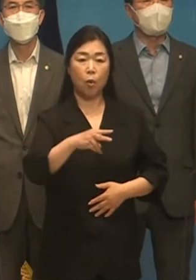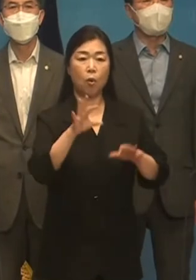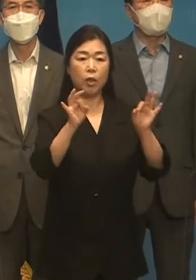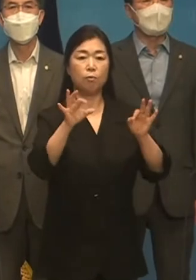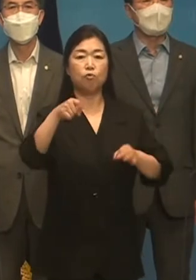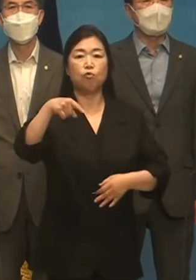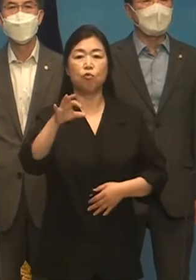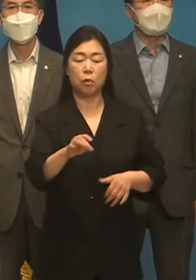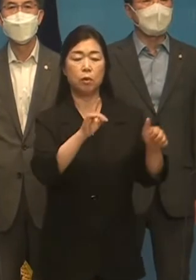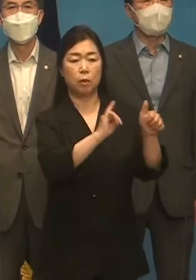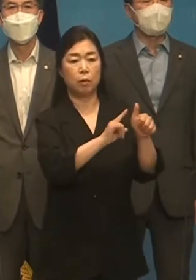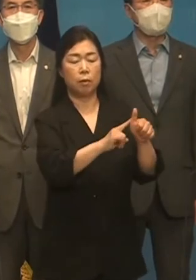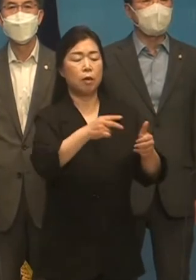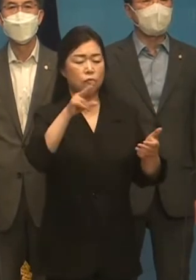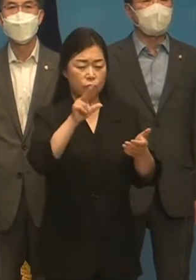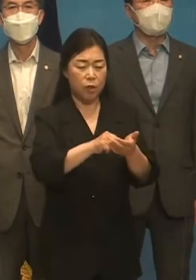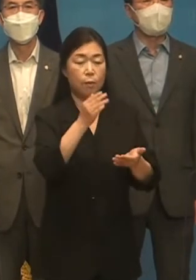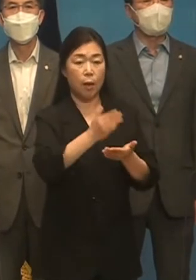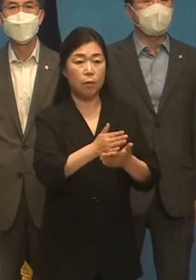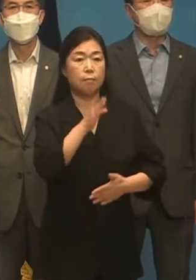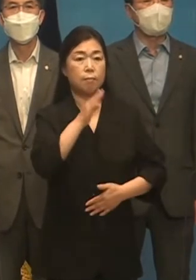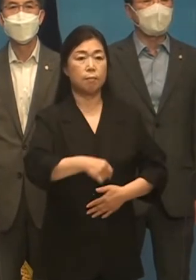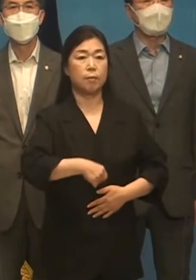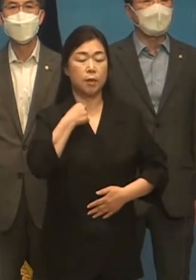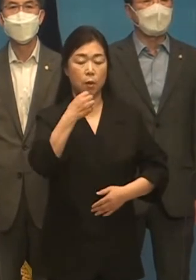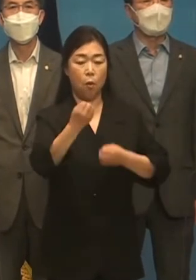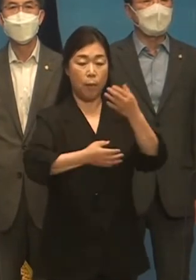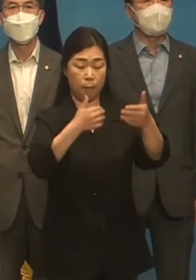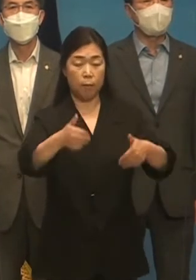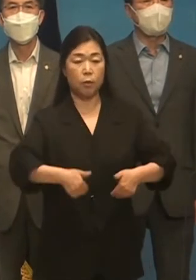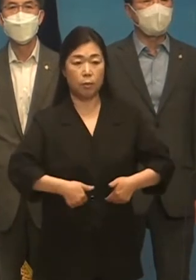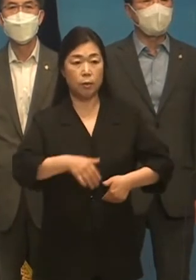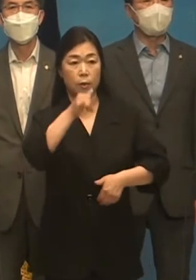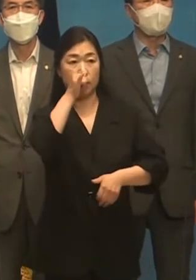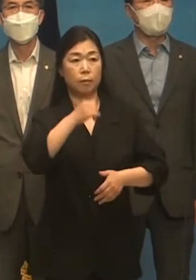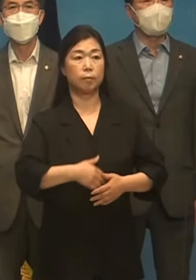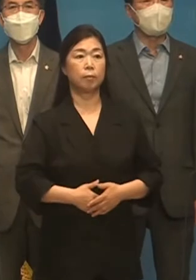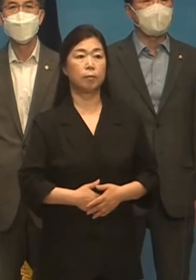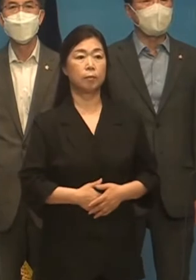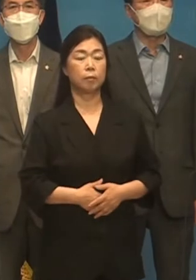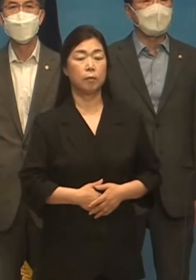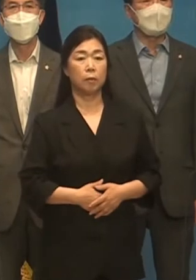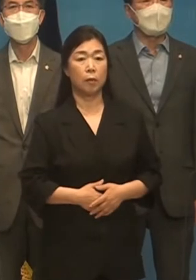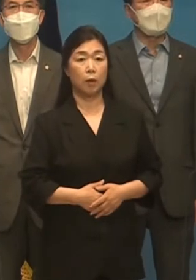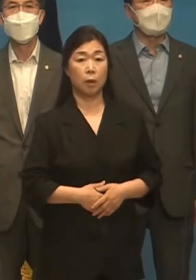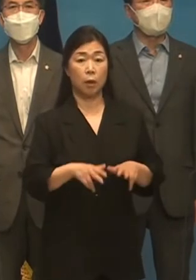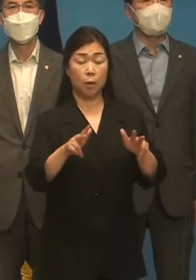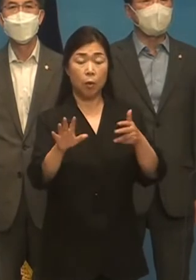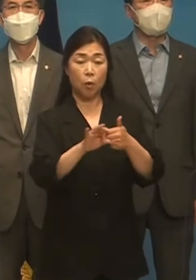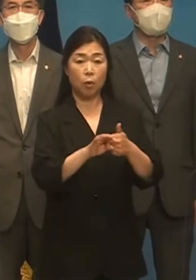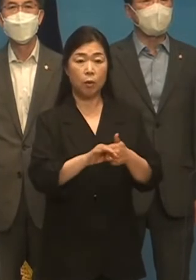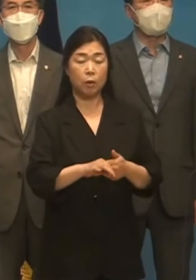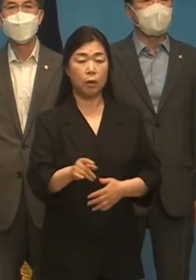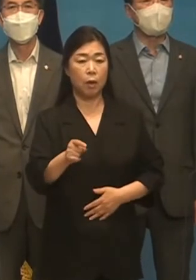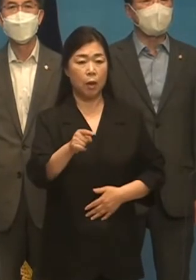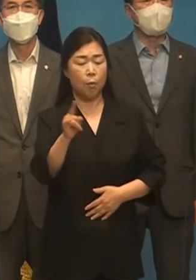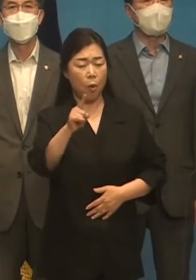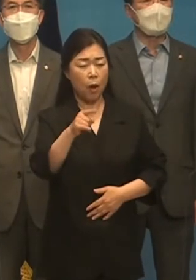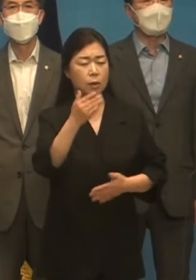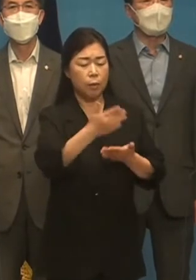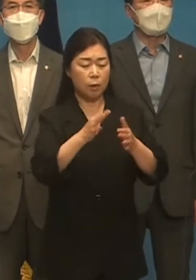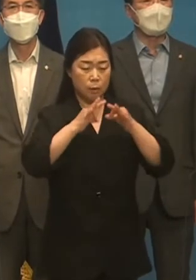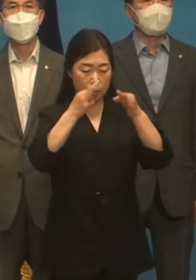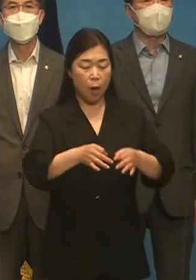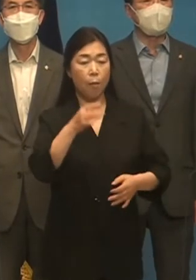김웅 의원은 숨기지 말고 진실을 고백해야 합니다. 대금은 자구우면하지